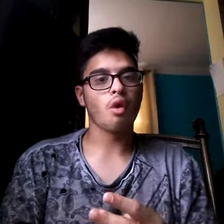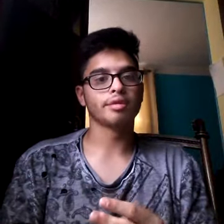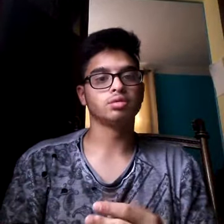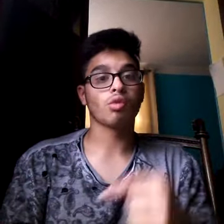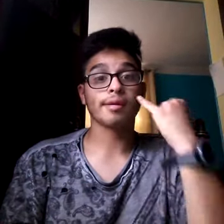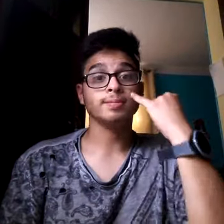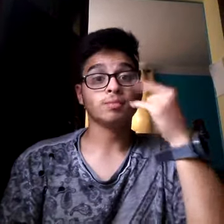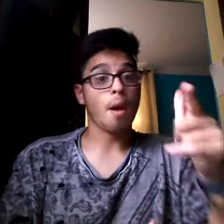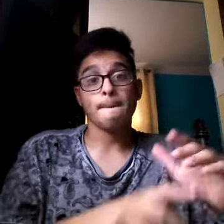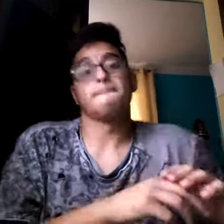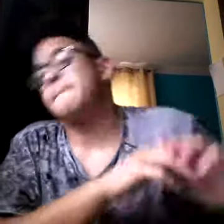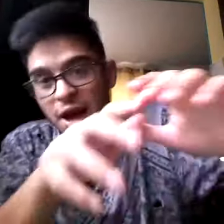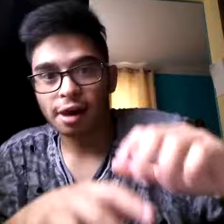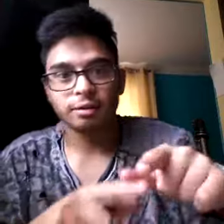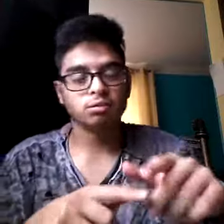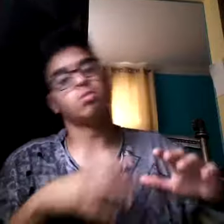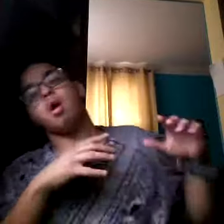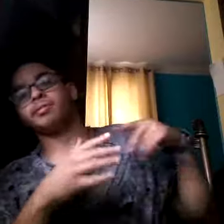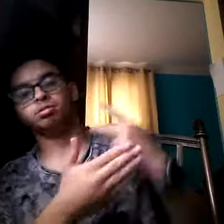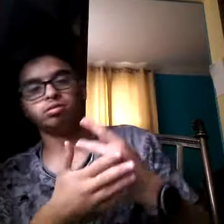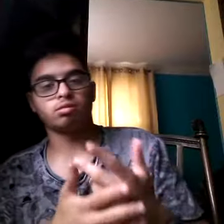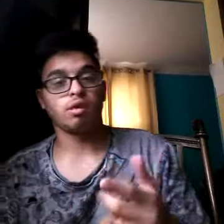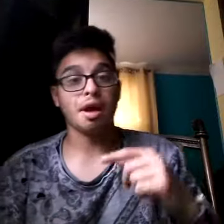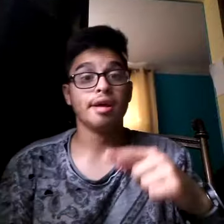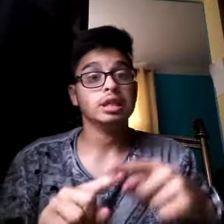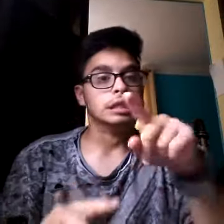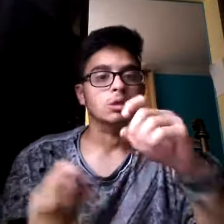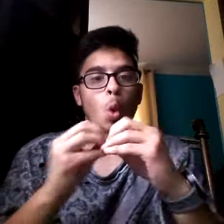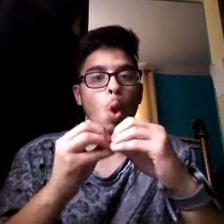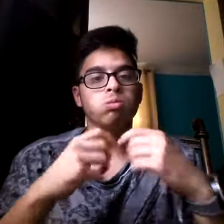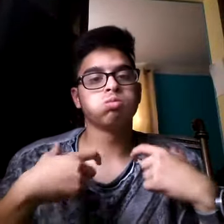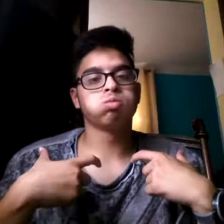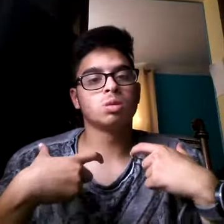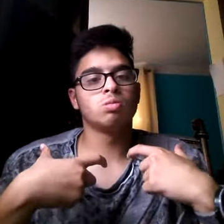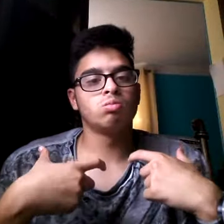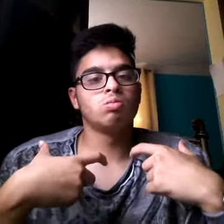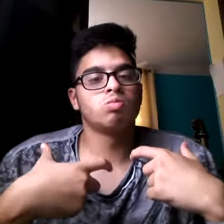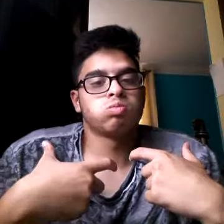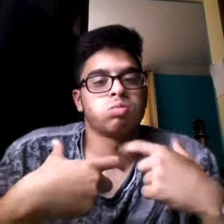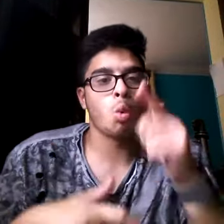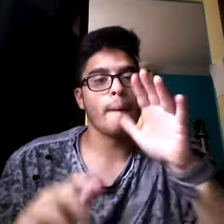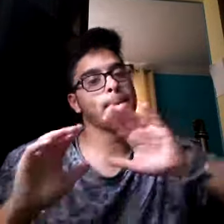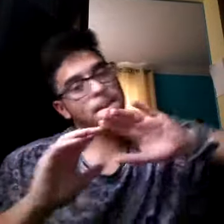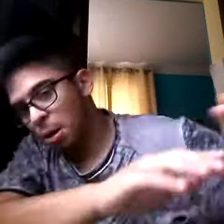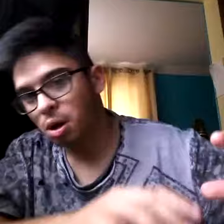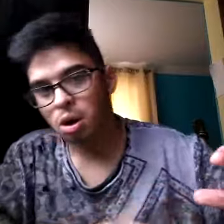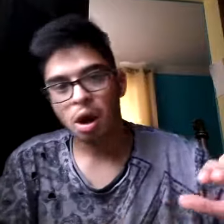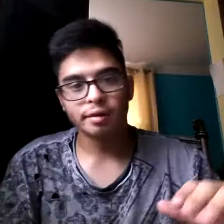cómo la gente se ha organizado de una manera espontánea para llevar a cabo la remoción de escombros y la